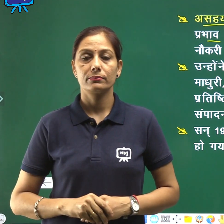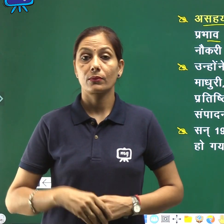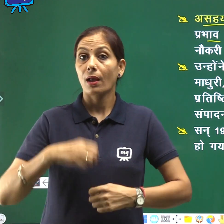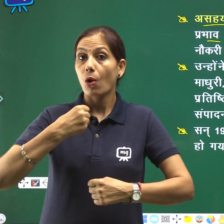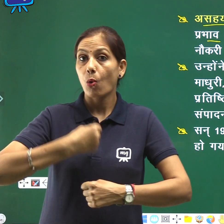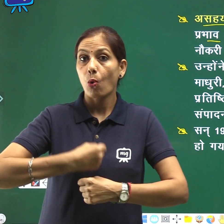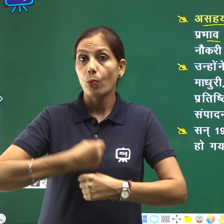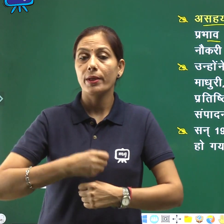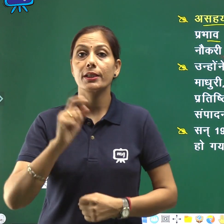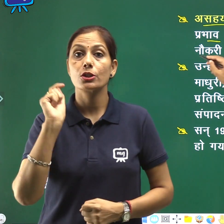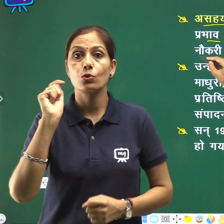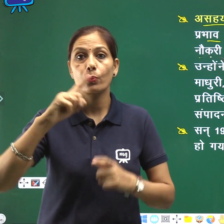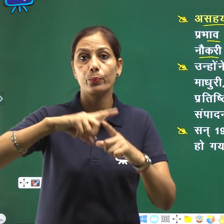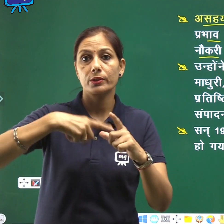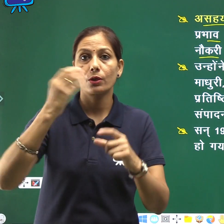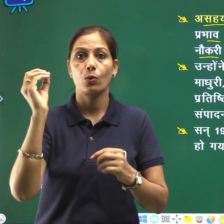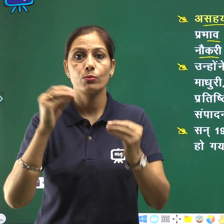सरकारी नौकरी से